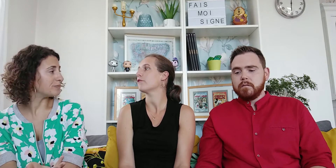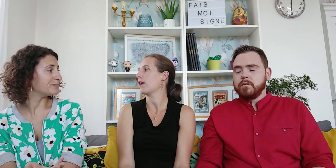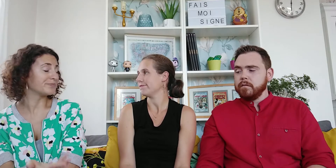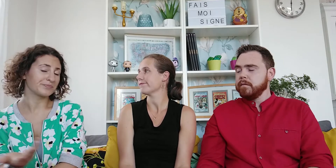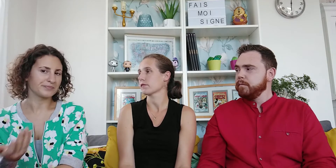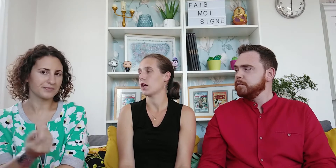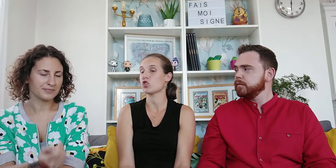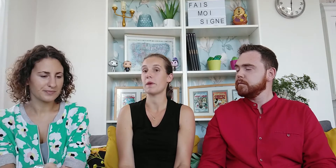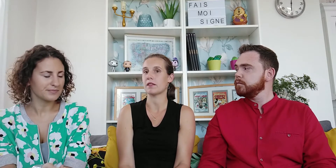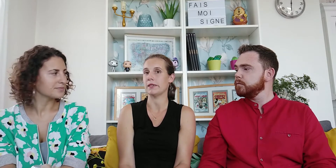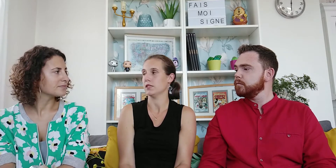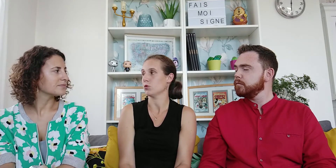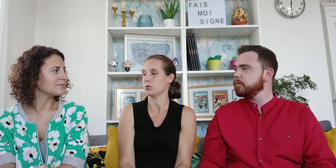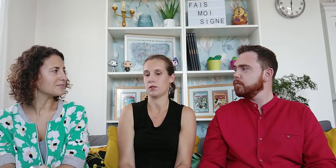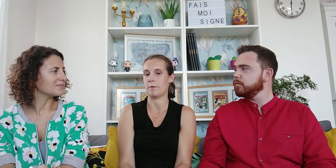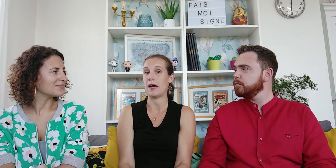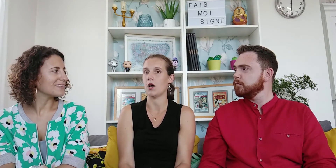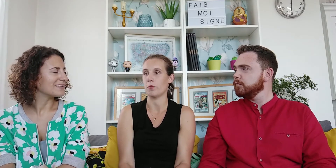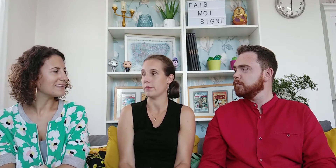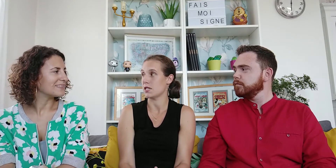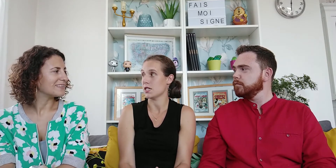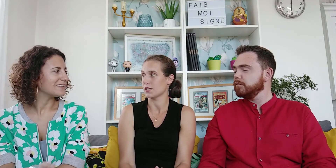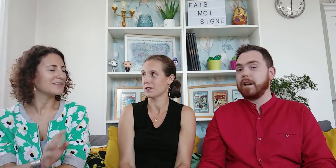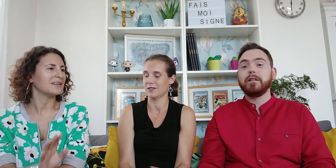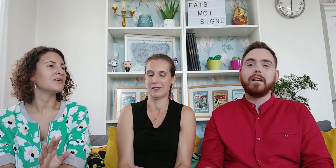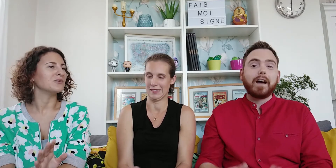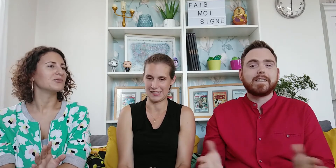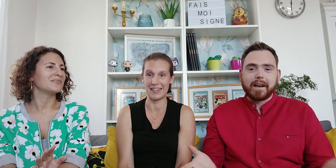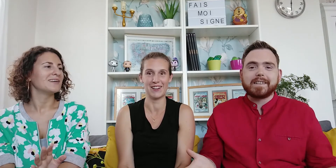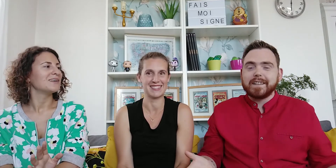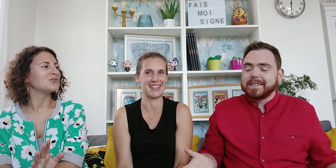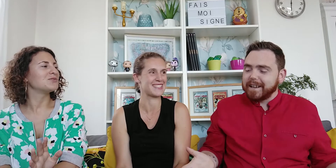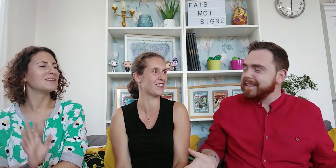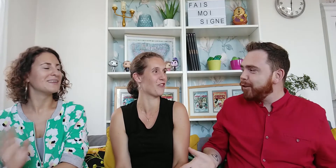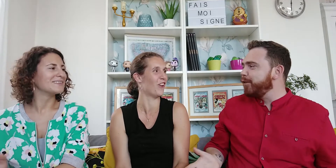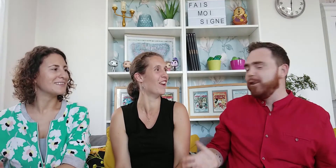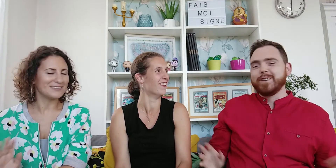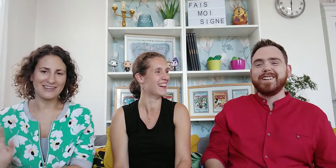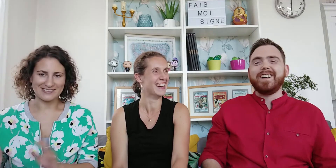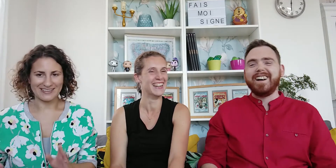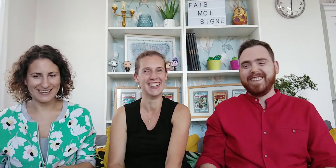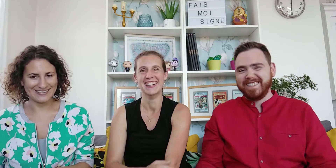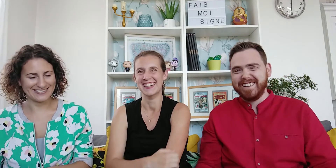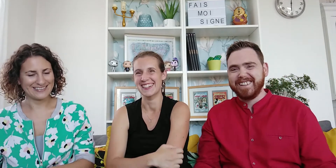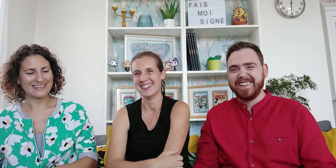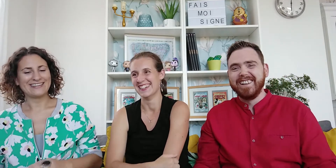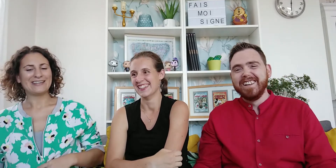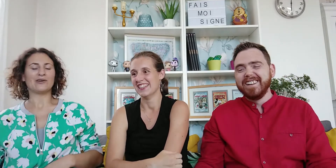Voilà. Alors je dis pas qu'il n'y en a pas, attention, c'est pas un remède magique. Non, ça reste un enfant. Donc voilà. Et en même